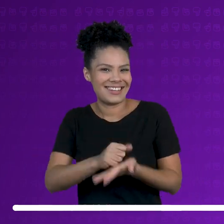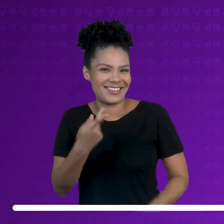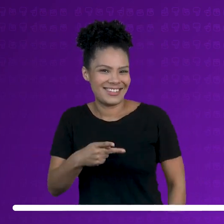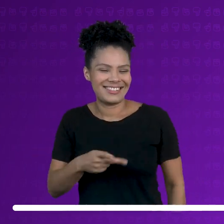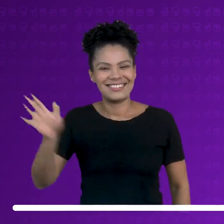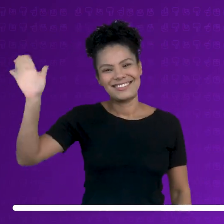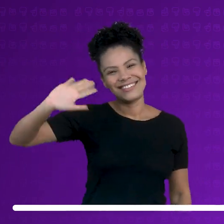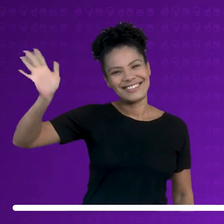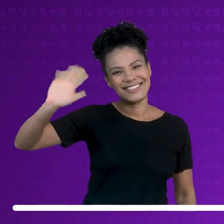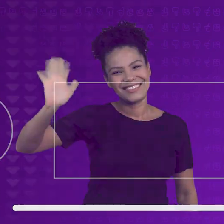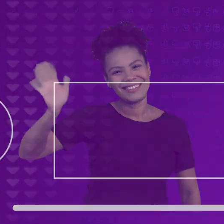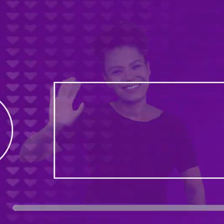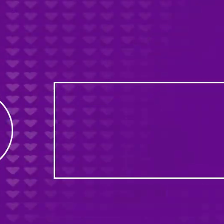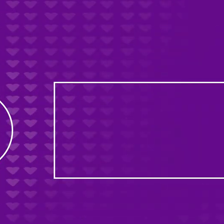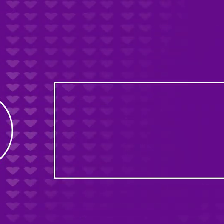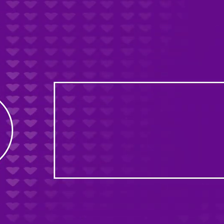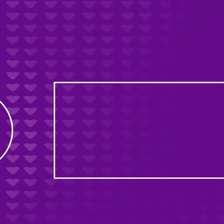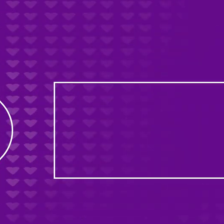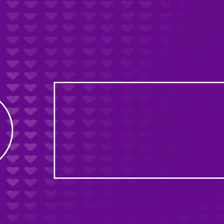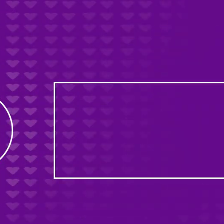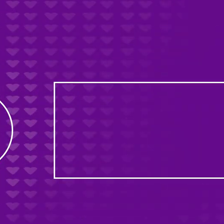em nosso canal. Até a próxima semana!